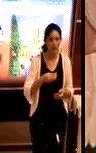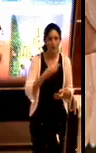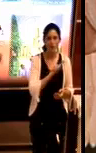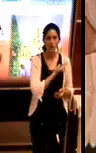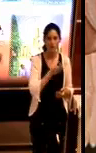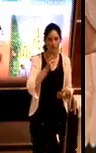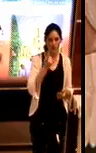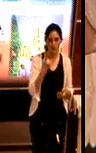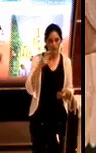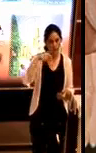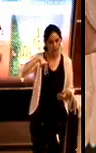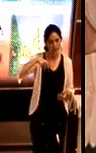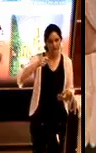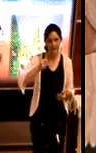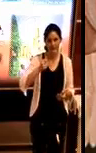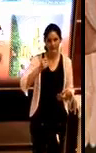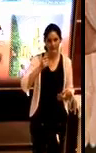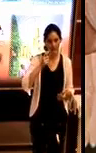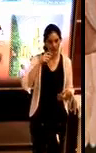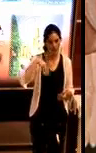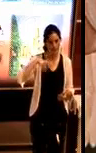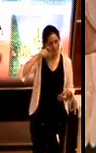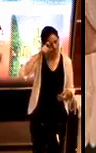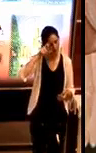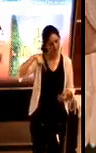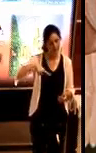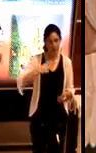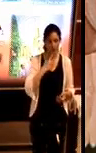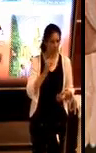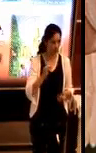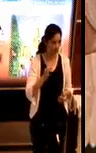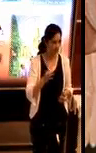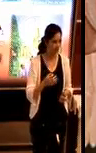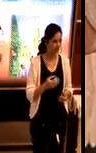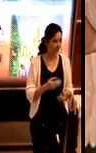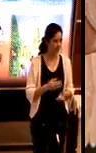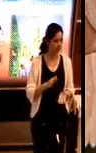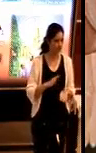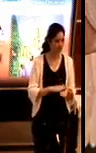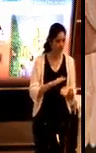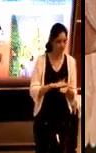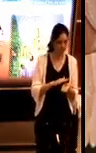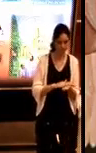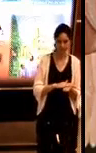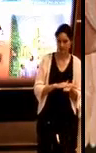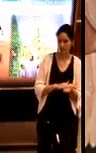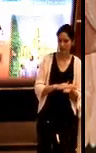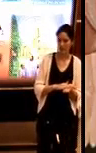ver, yo les pregunto, ¿puede haber un gobierno sin ley?